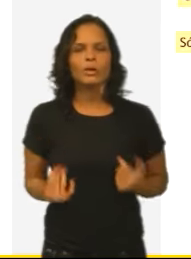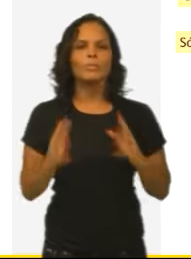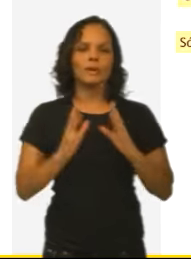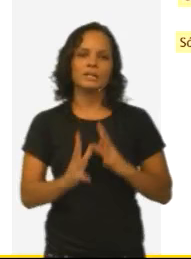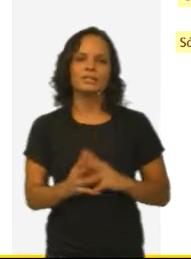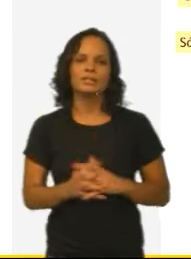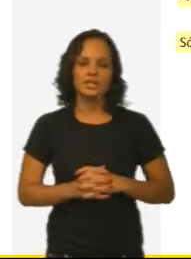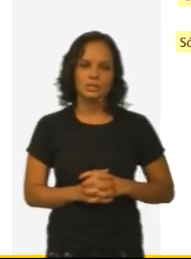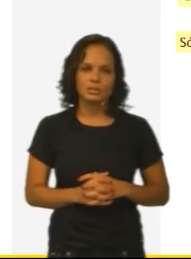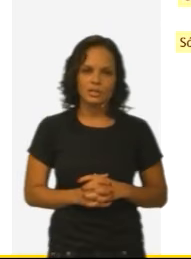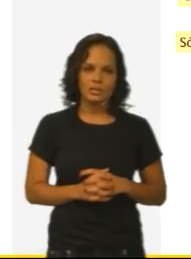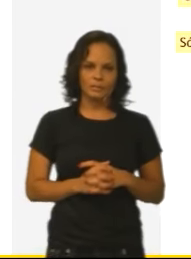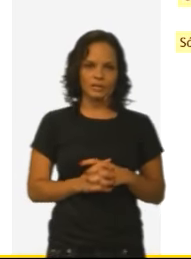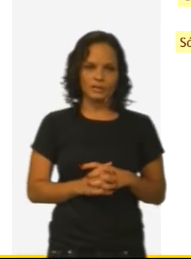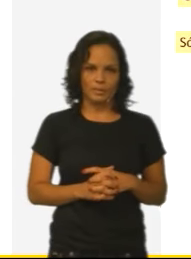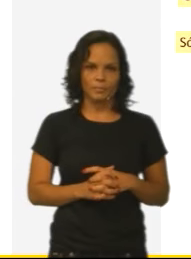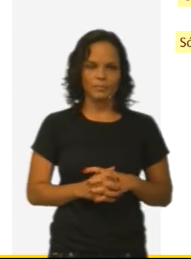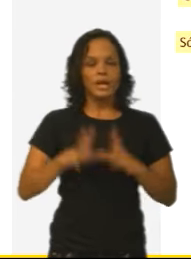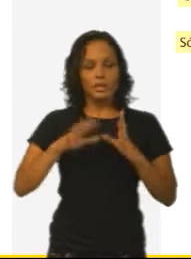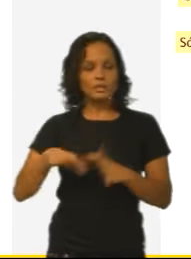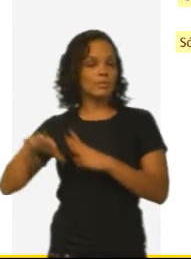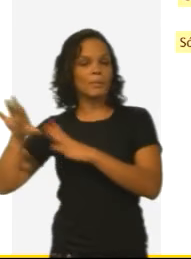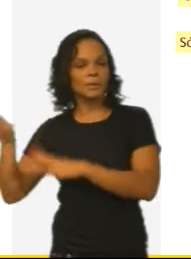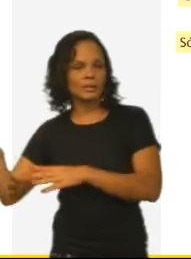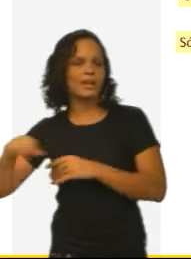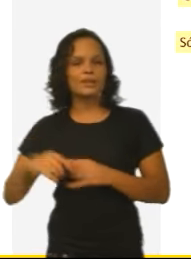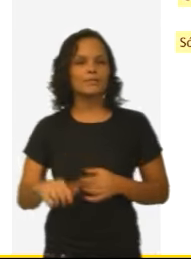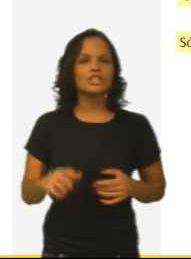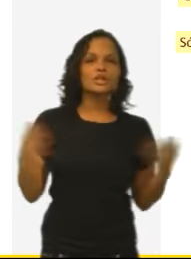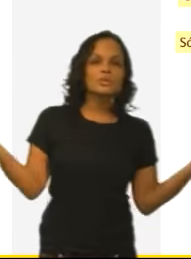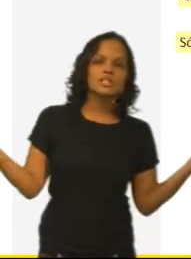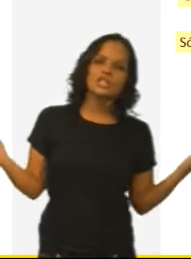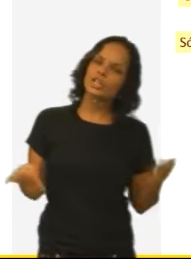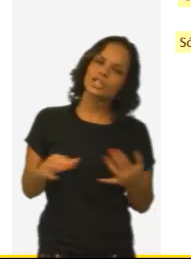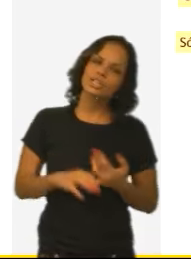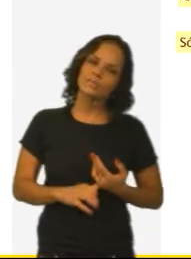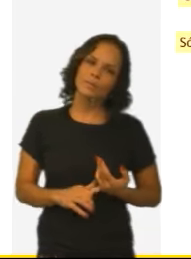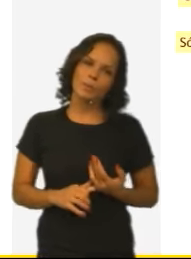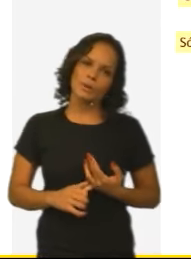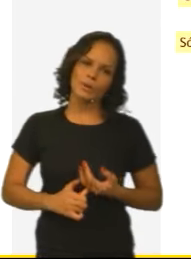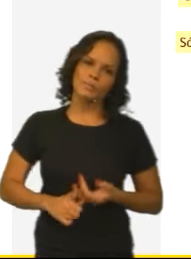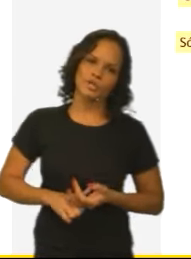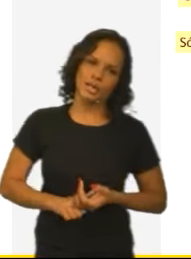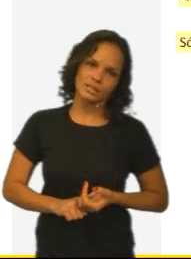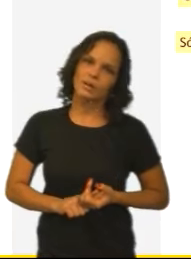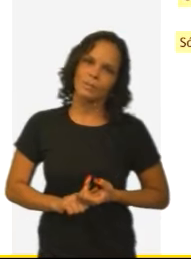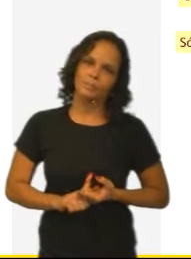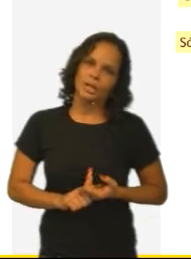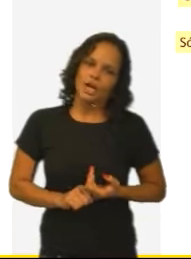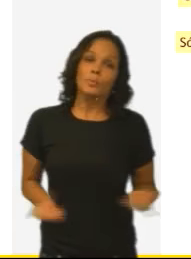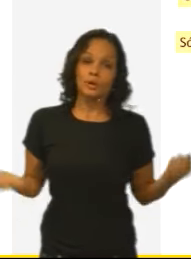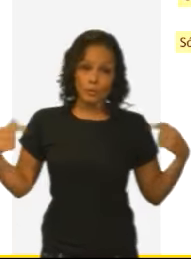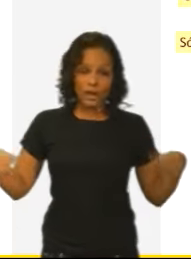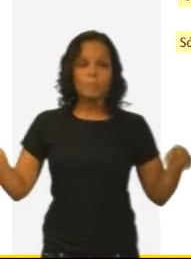para restringir sua significação. Nós vamos aprender lá na frente que não existe regência verbal para verbo de ligação. Porque o verbo tem